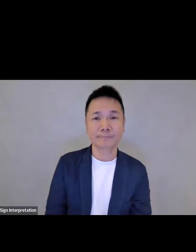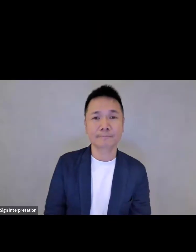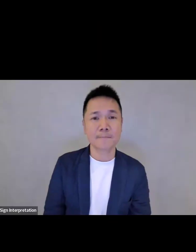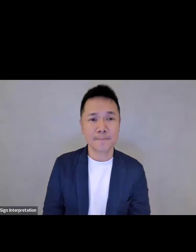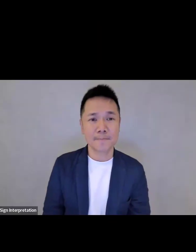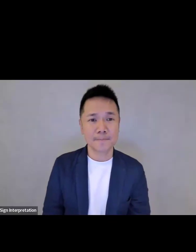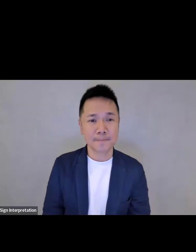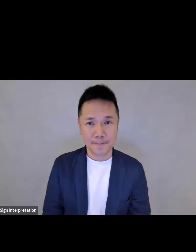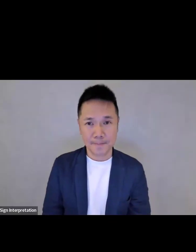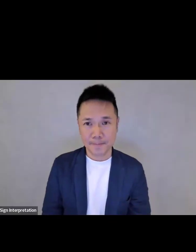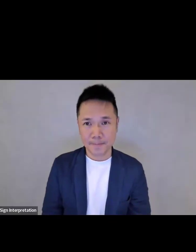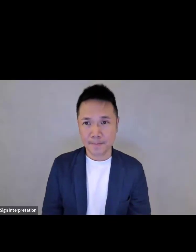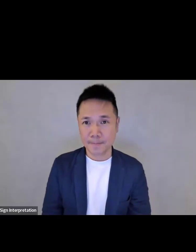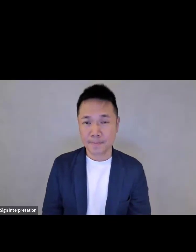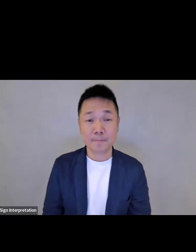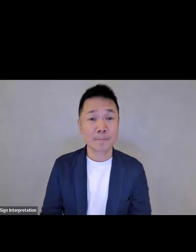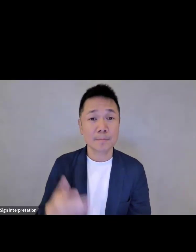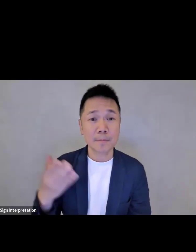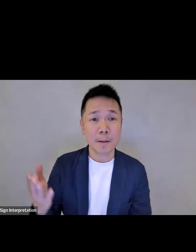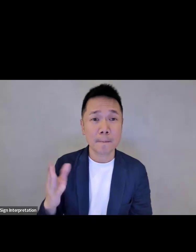谢谢，很感谢。